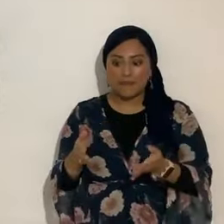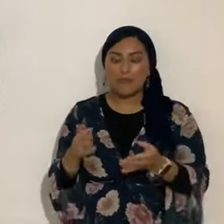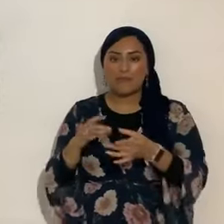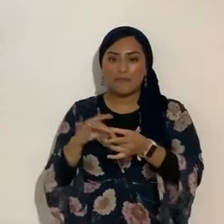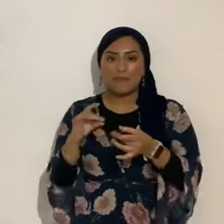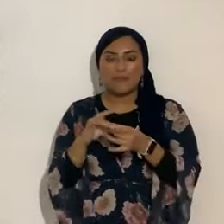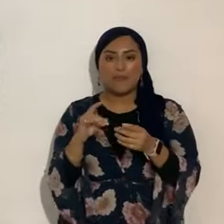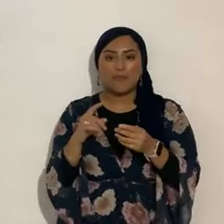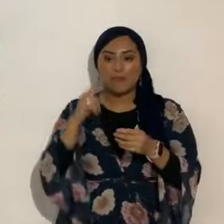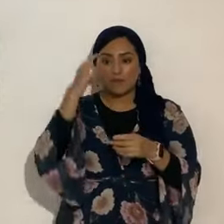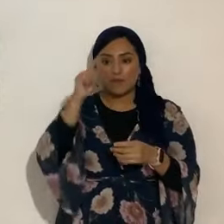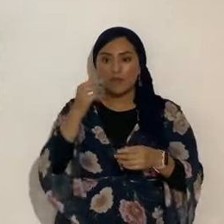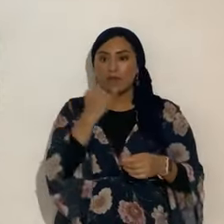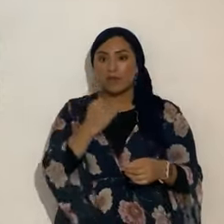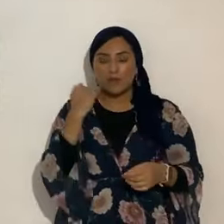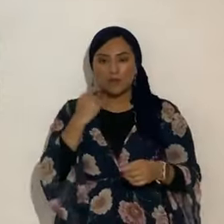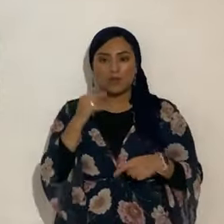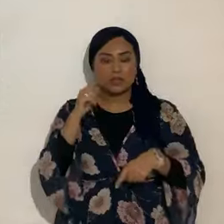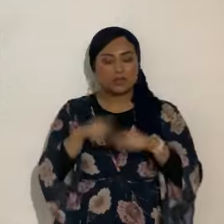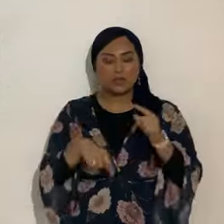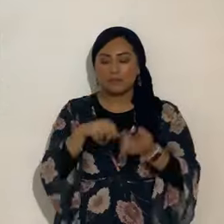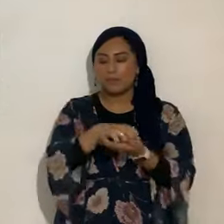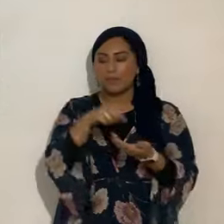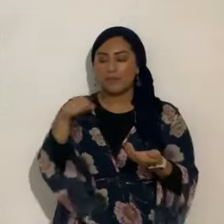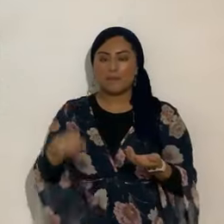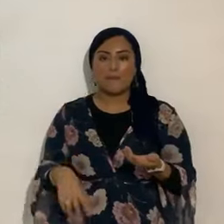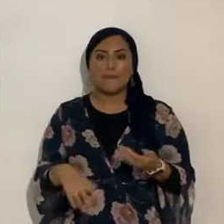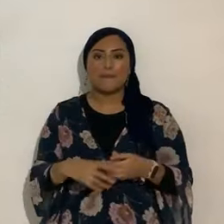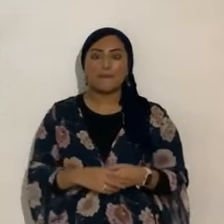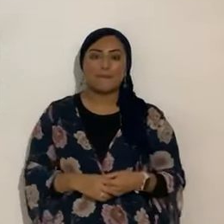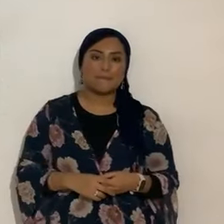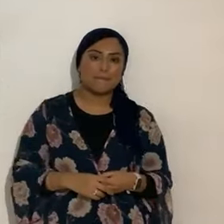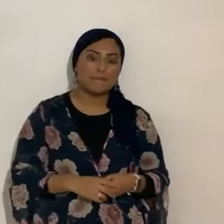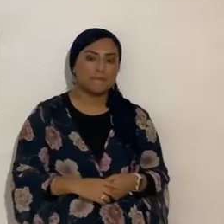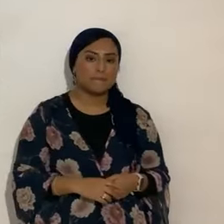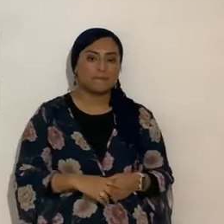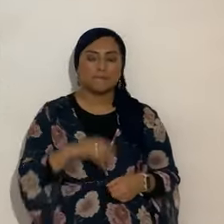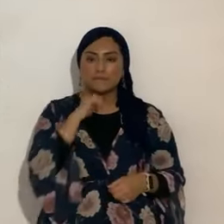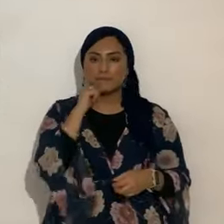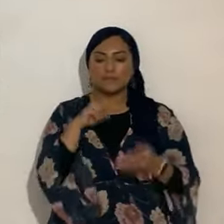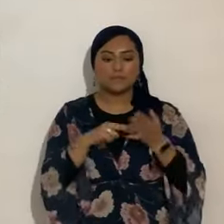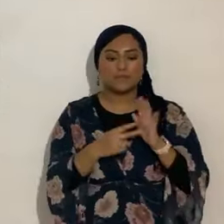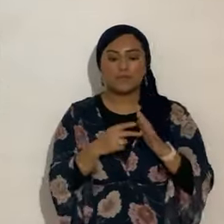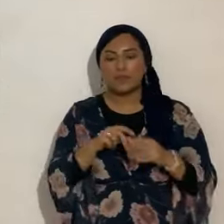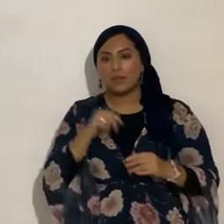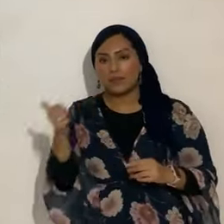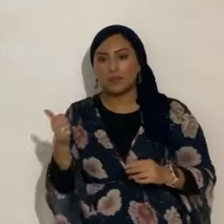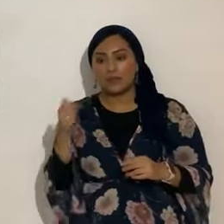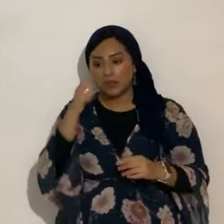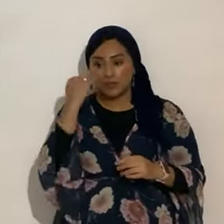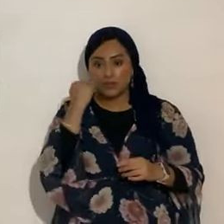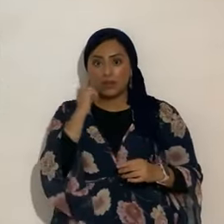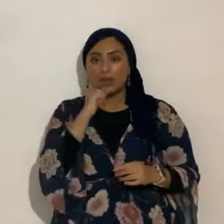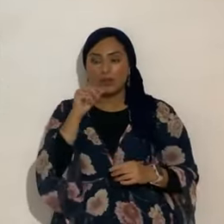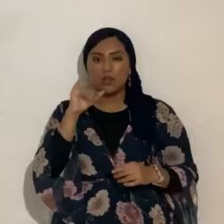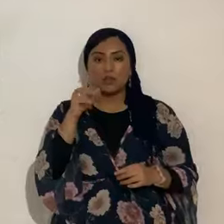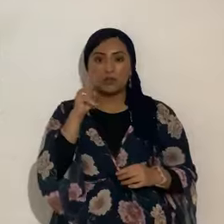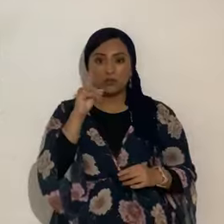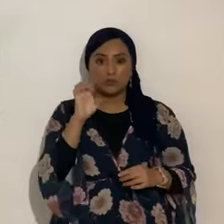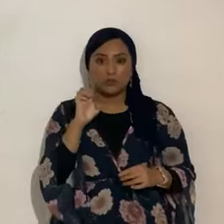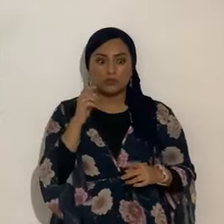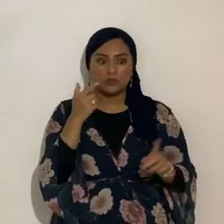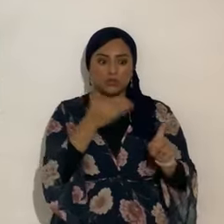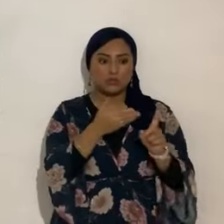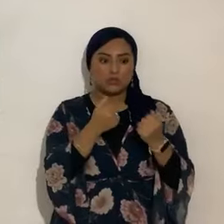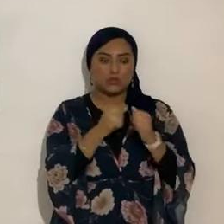que el llamamiento para Israel es irrevocable. No se refiere a otra cosa, porque si no Judas fuera